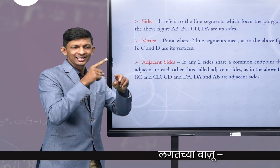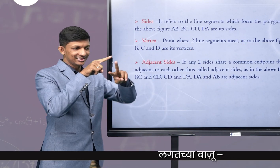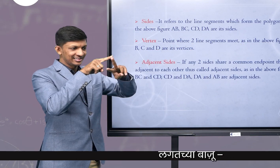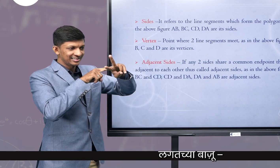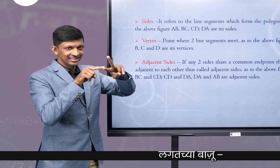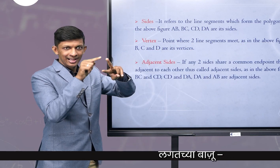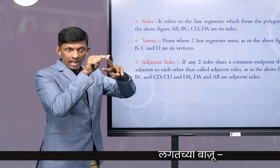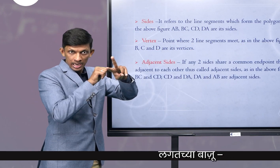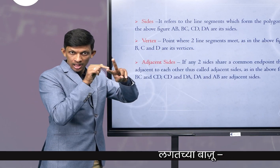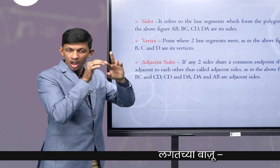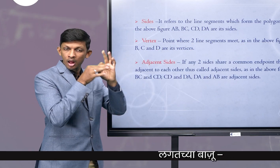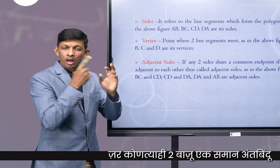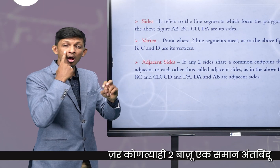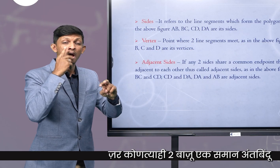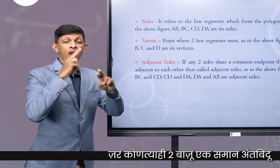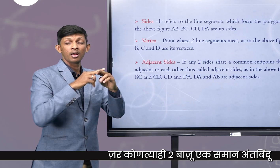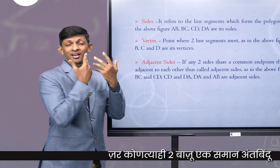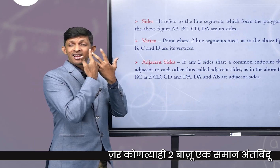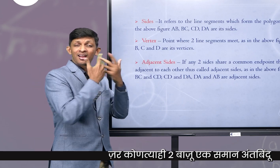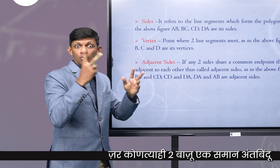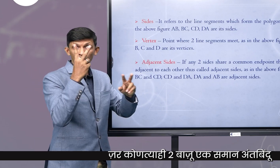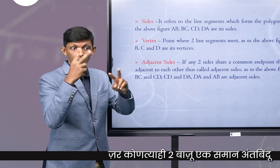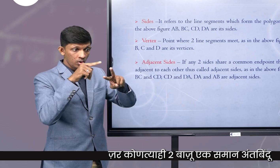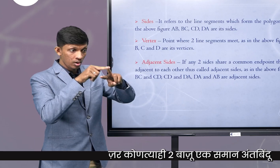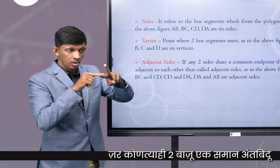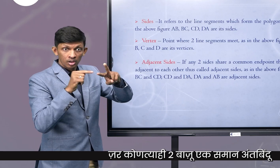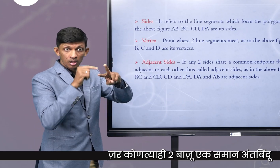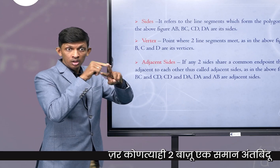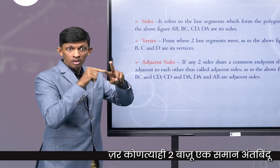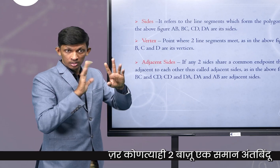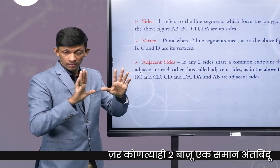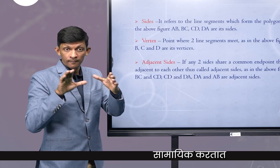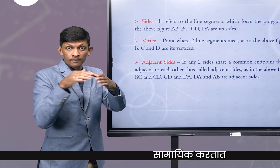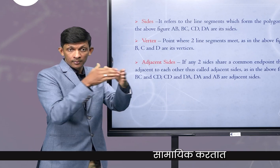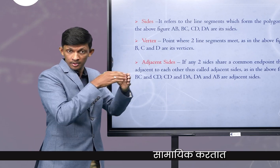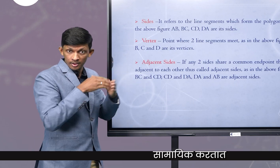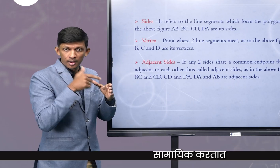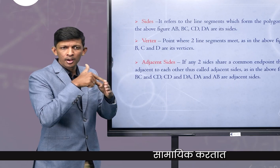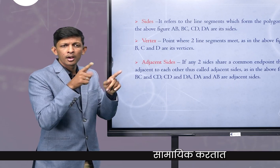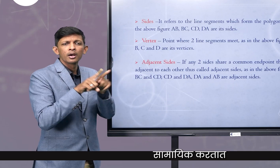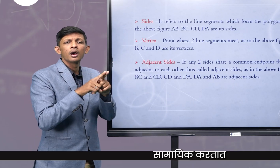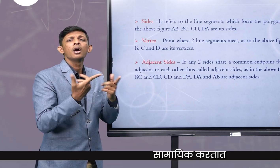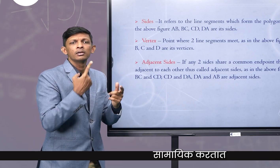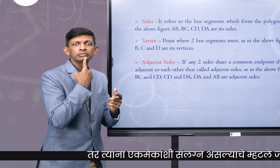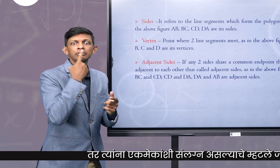लगतच्या बाजू. जर कोणत्याही 2 बाजू एक समान अंतबिंदू सामायिक करतात तर